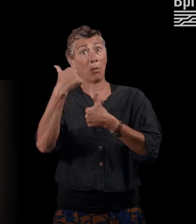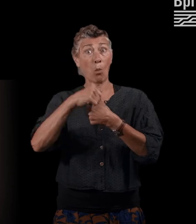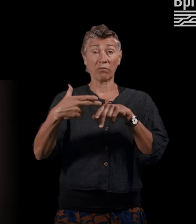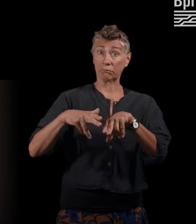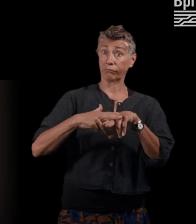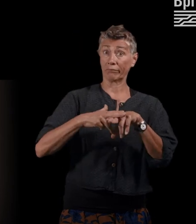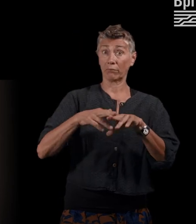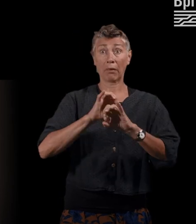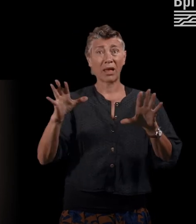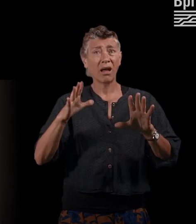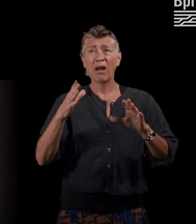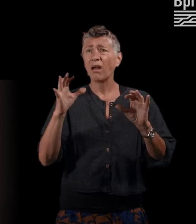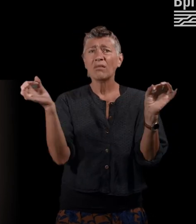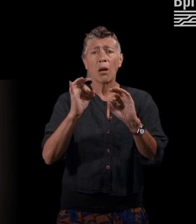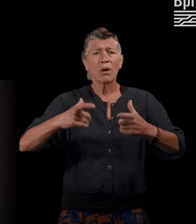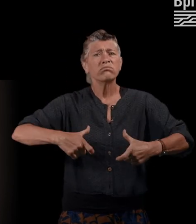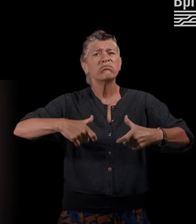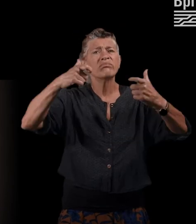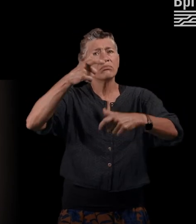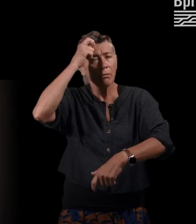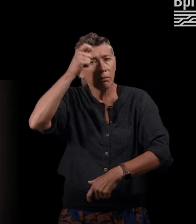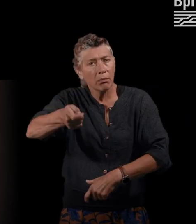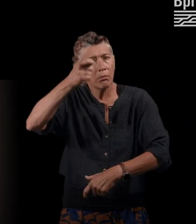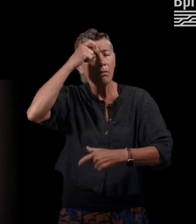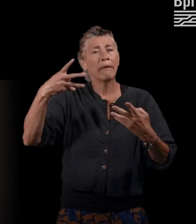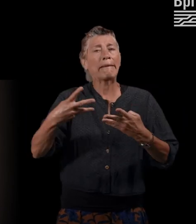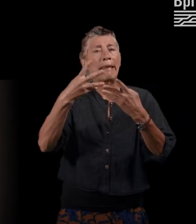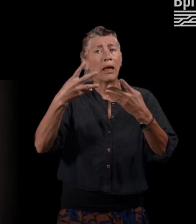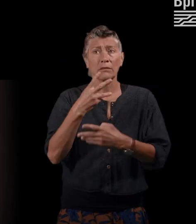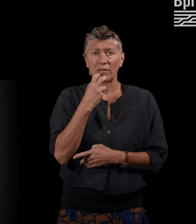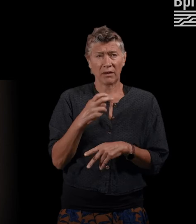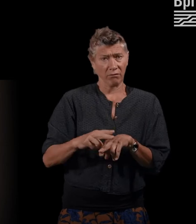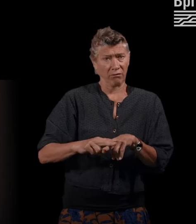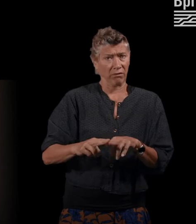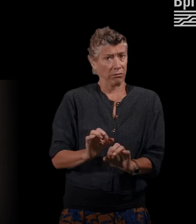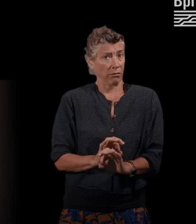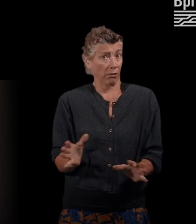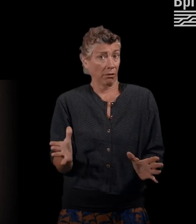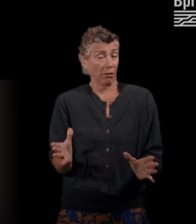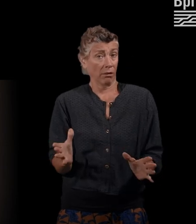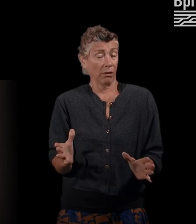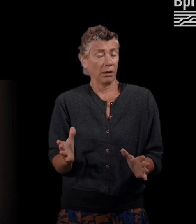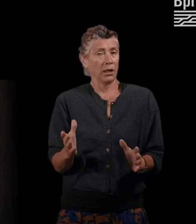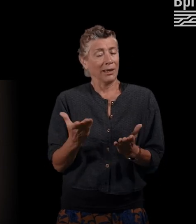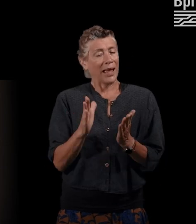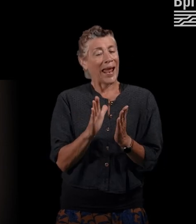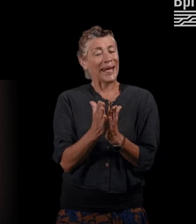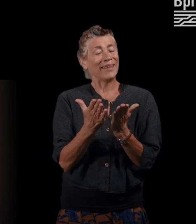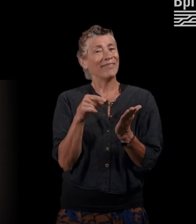qui ne compte toujours pas de mémorial de la guerre civile, entre autres choses. Est-ce qu'un livre, pour